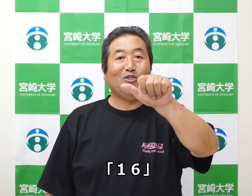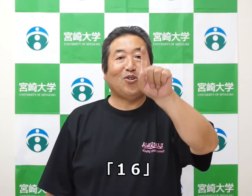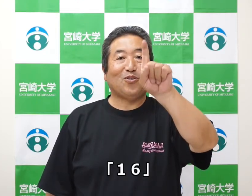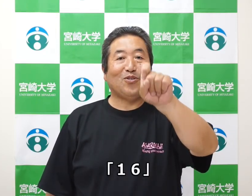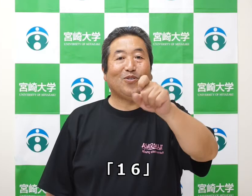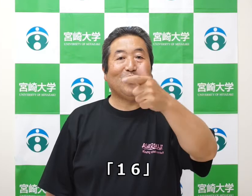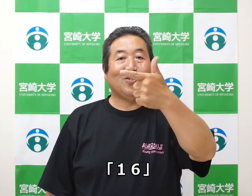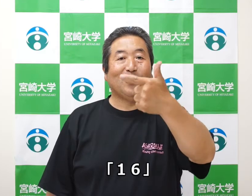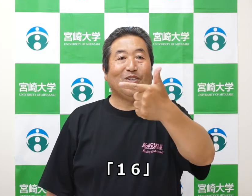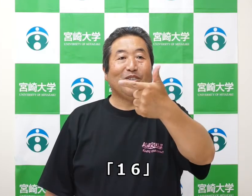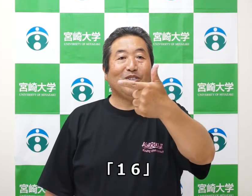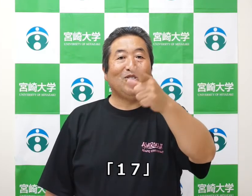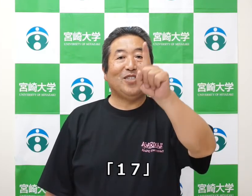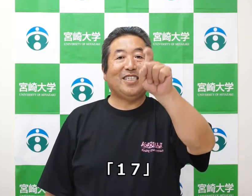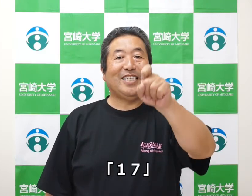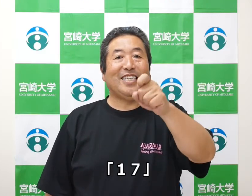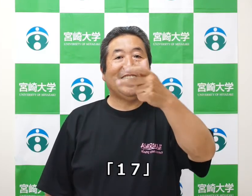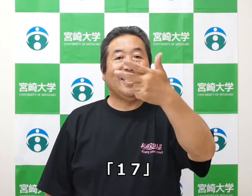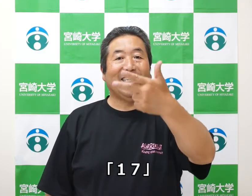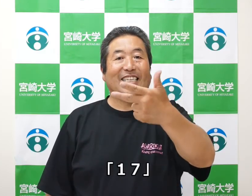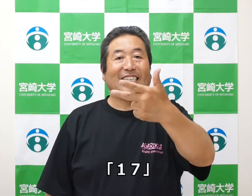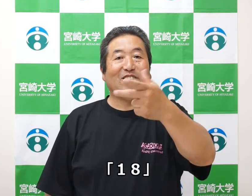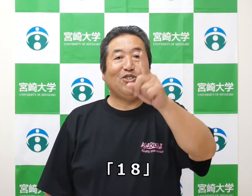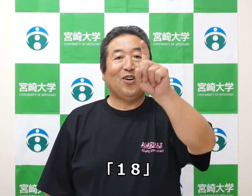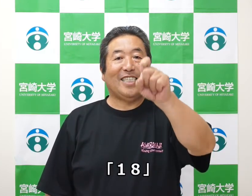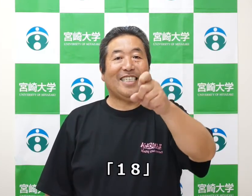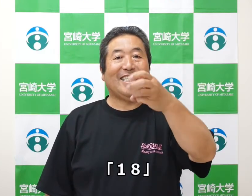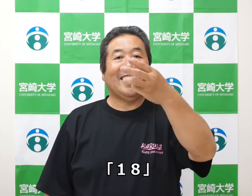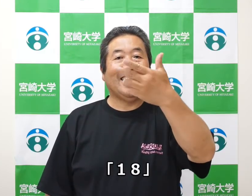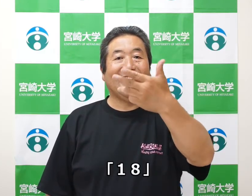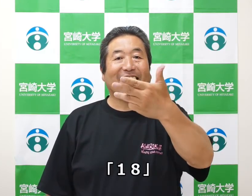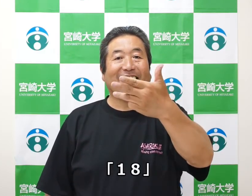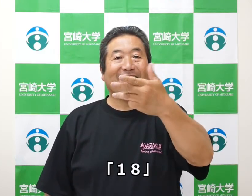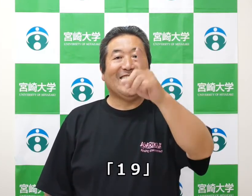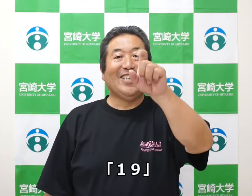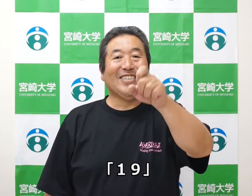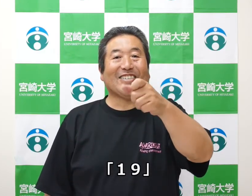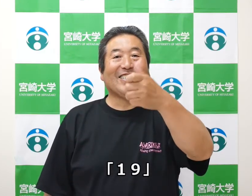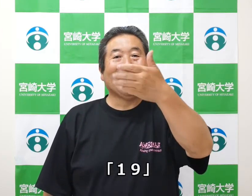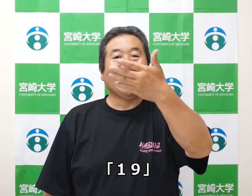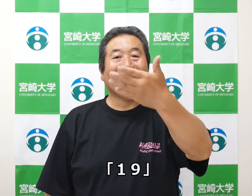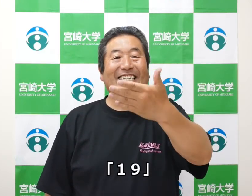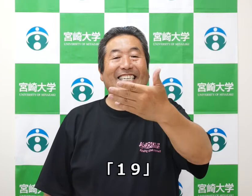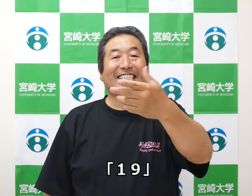16、17、18、19、20、